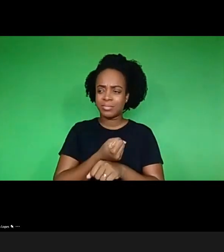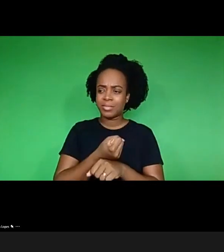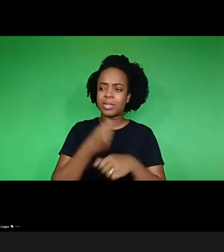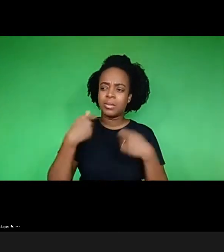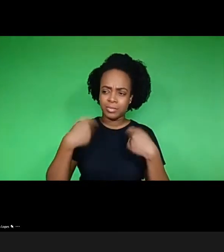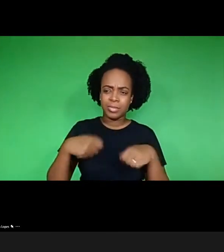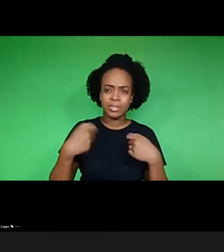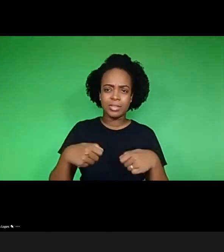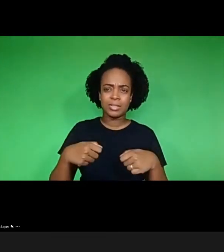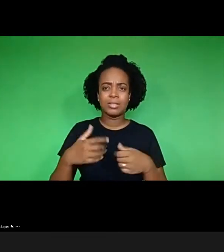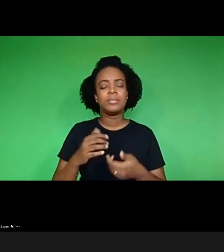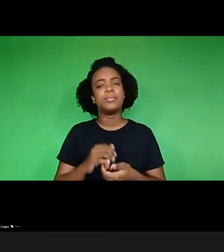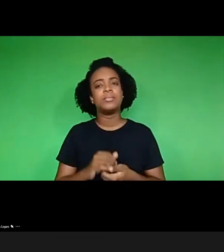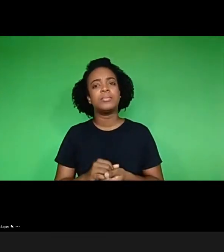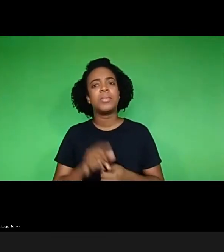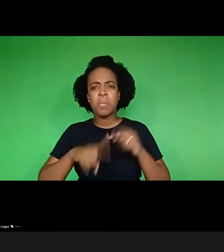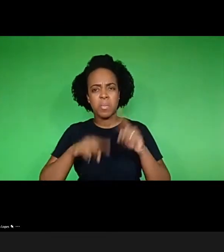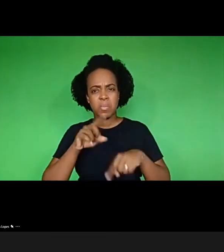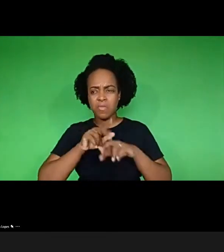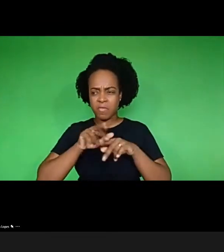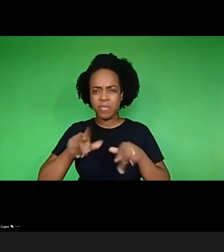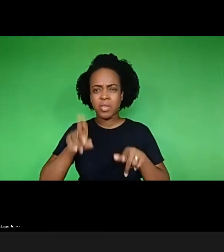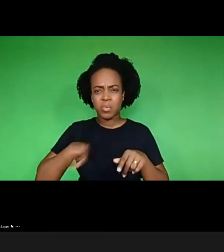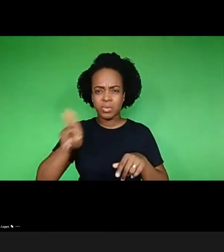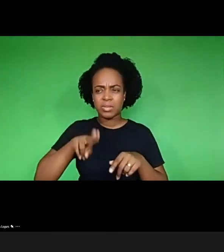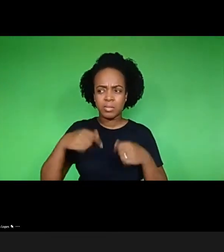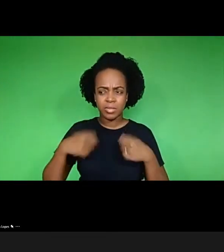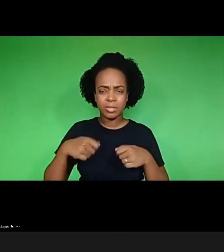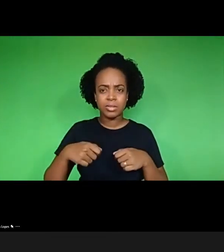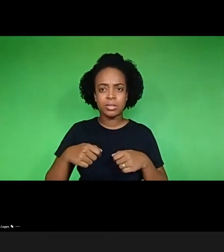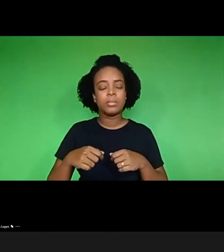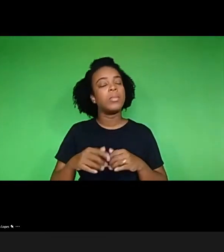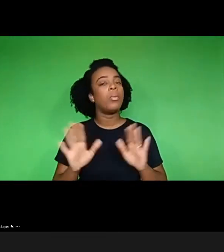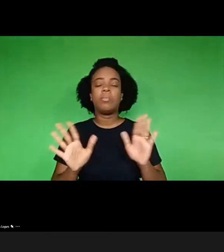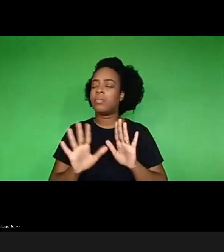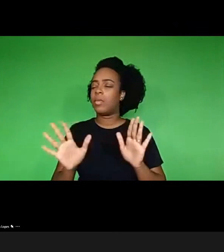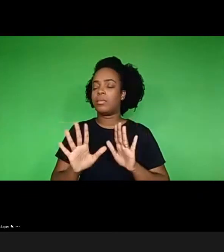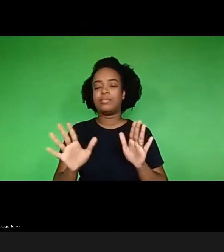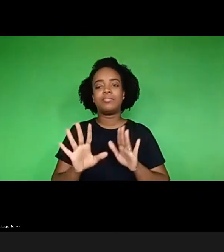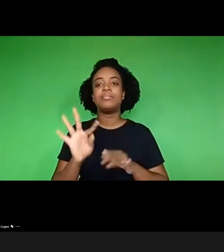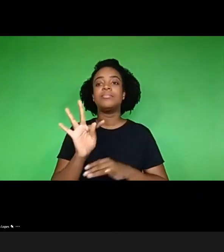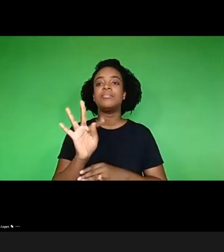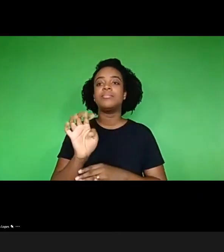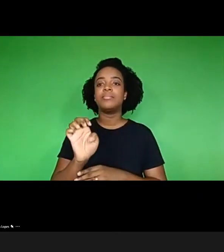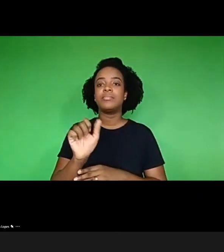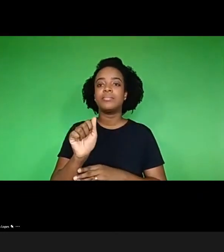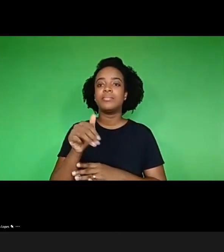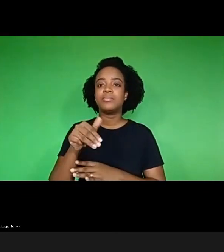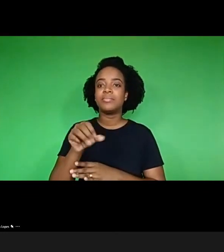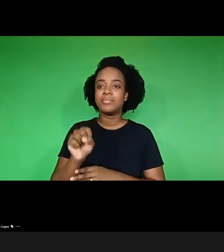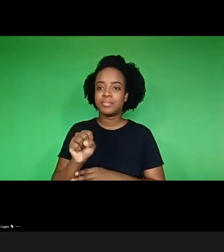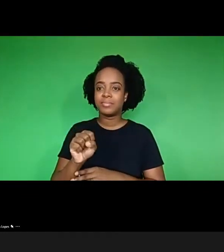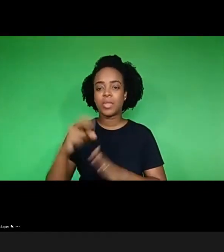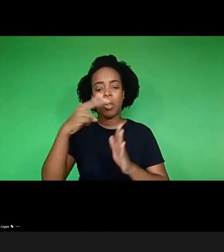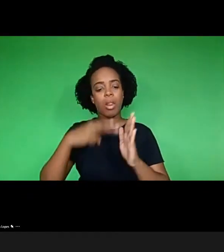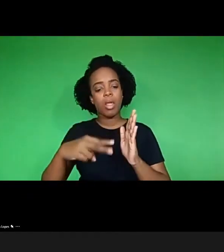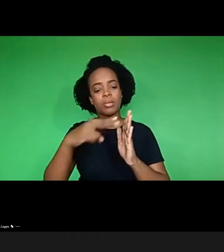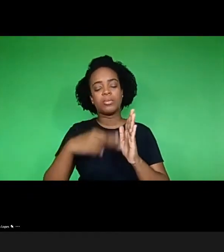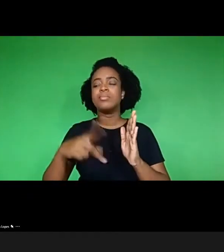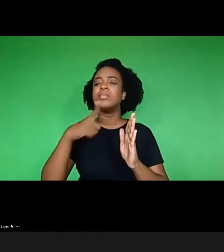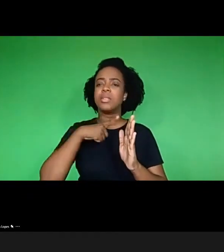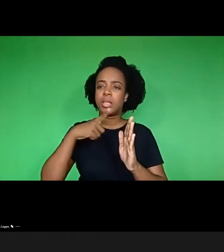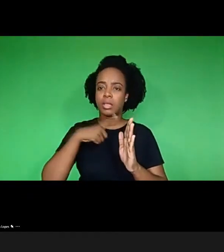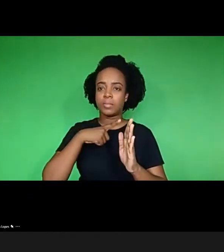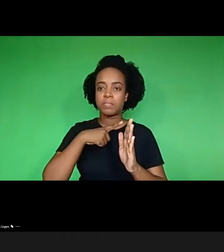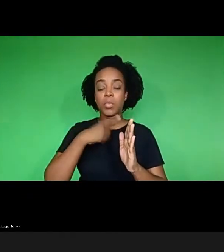ferramentas? Como eu falei, né, Rodrigo? O Teams já tem um leitor de tela. Só tenho que descobrir como configurar e eu posso repassar isso para